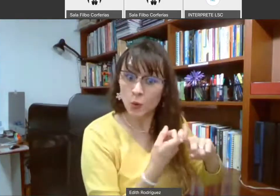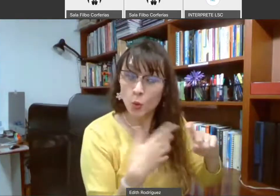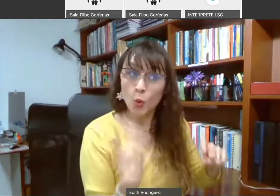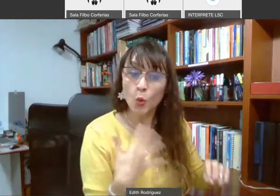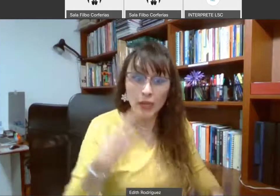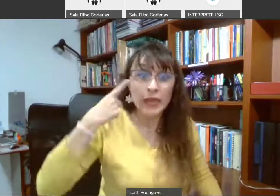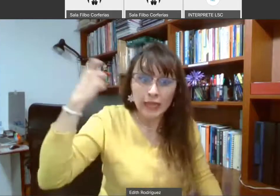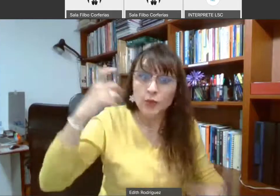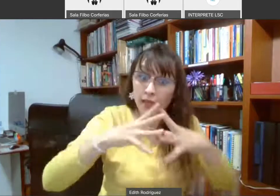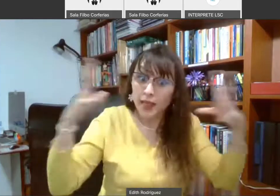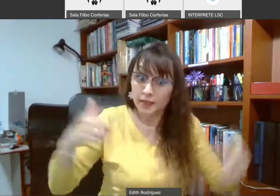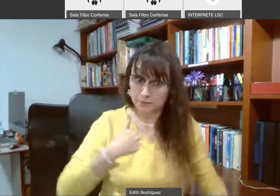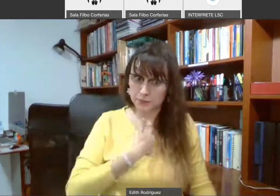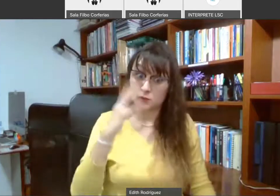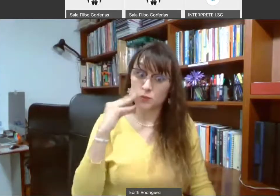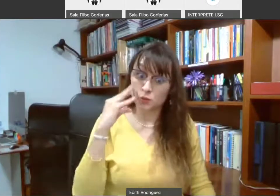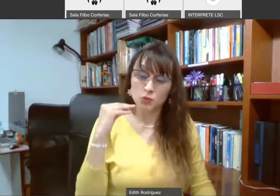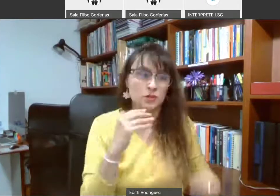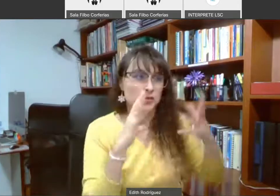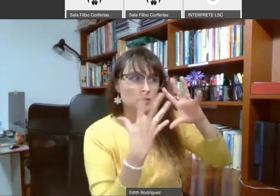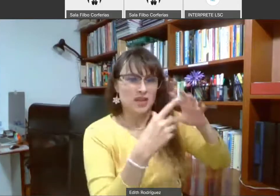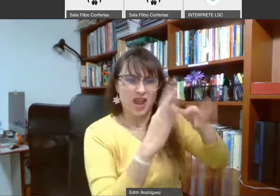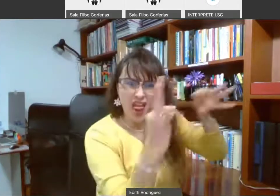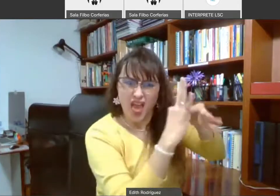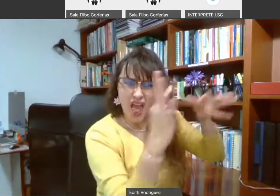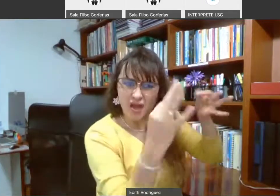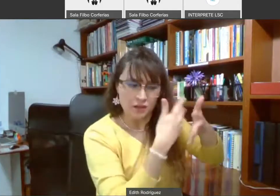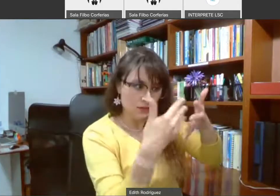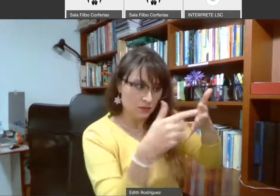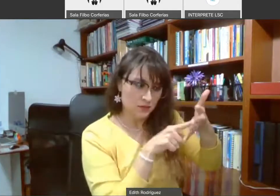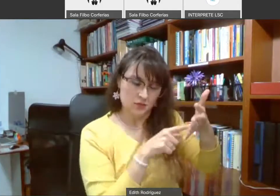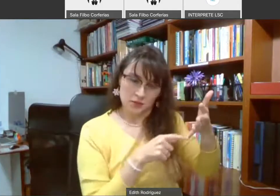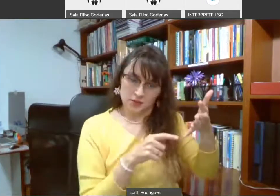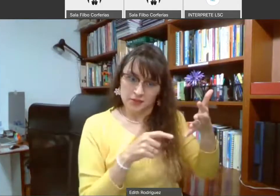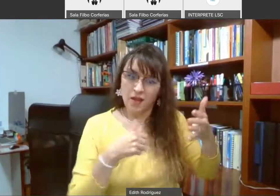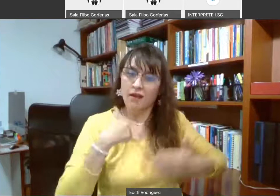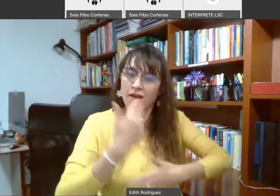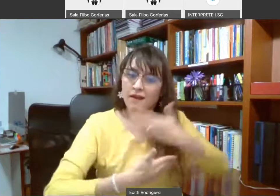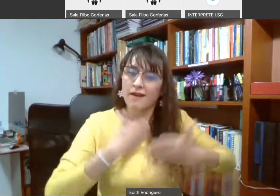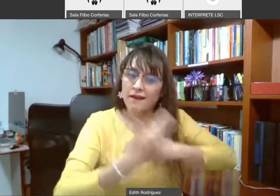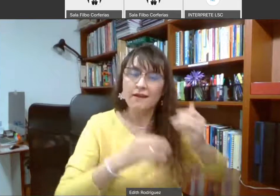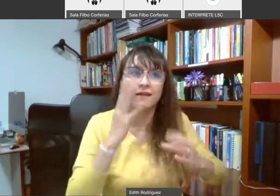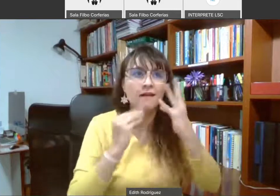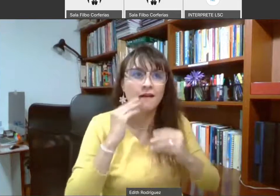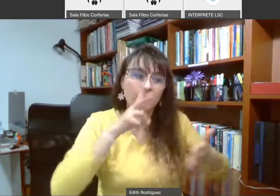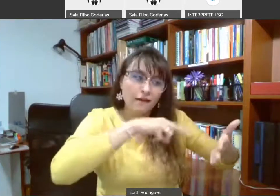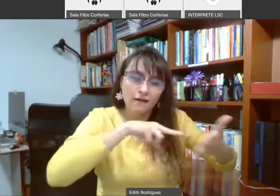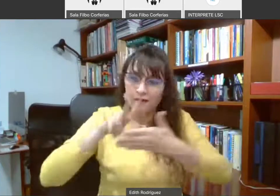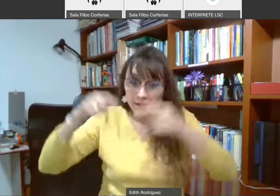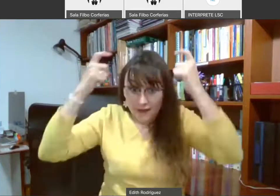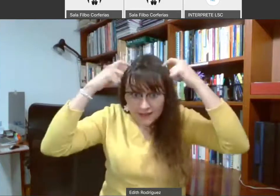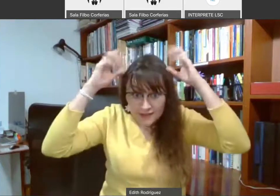poder aprender y también me permite poderlo hacer en el español, aunque es un reto muy grande porque el